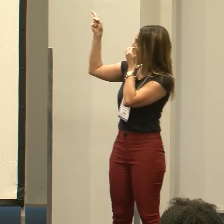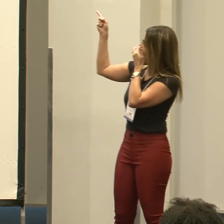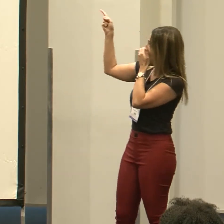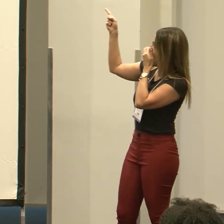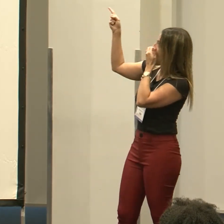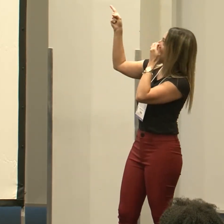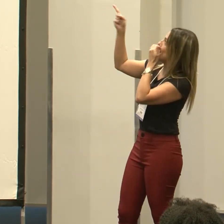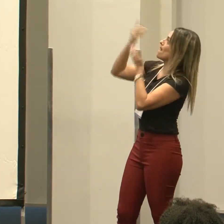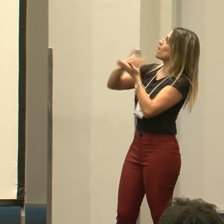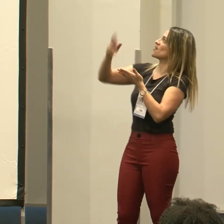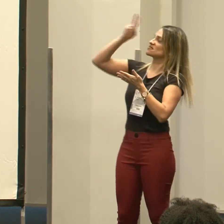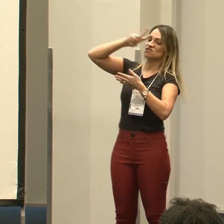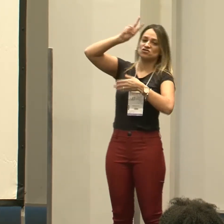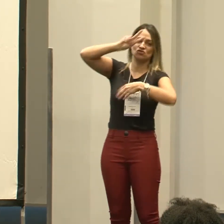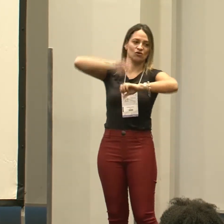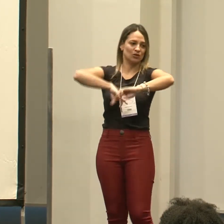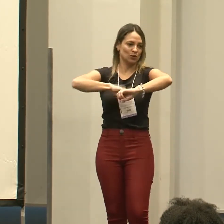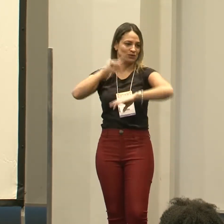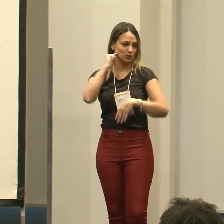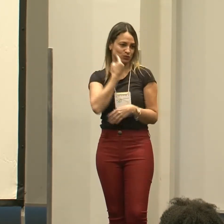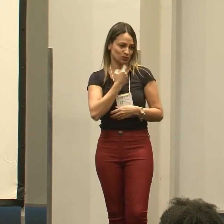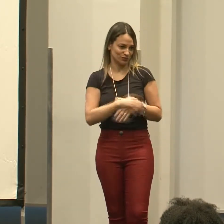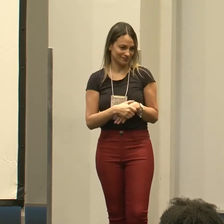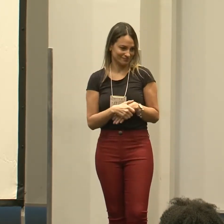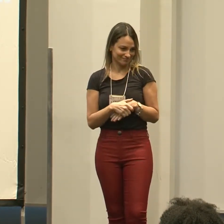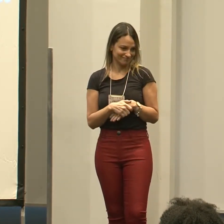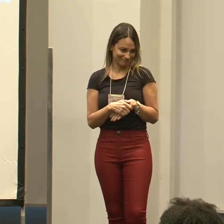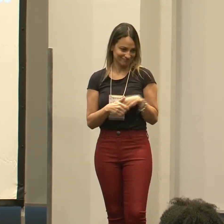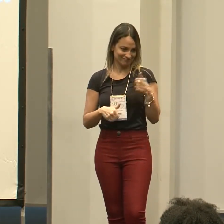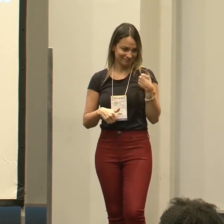de 1573 até 1633,